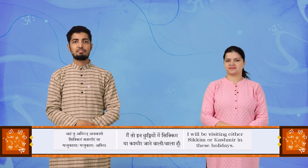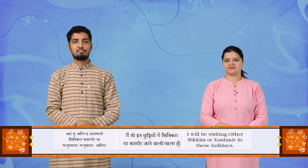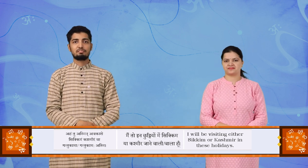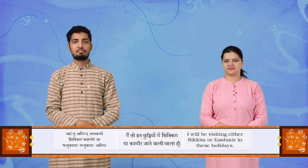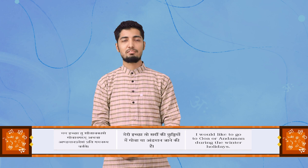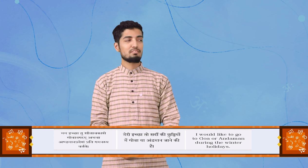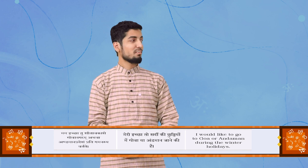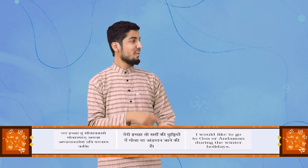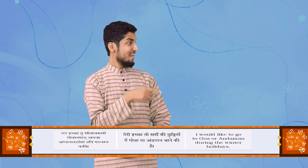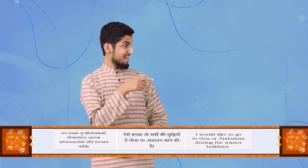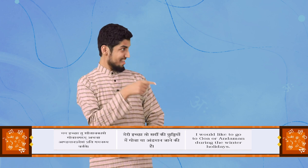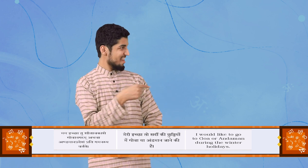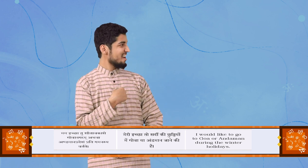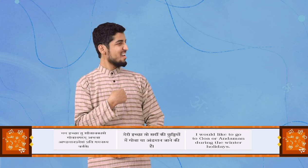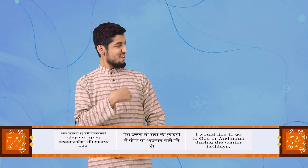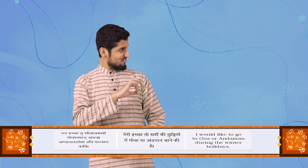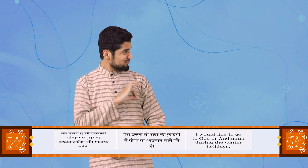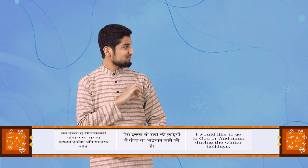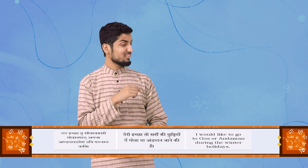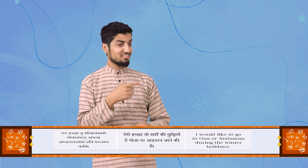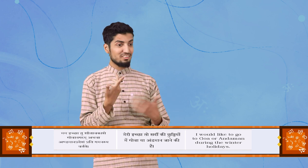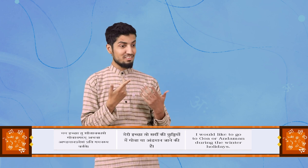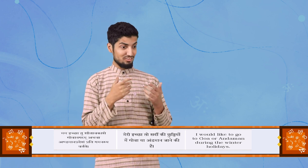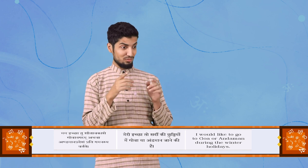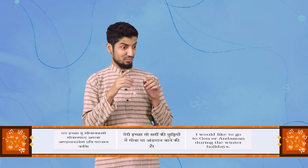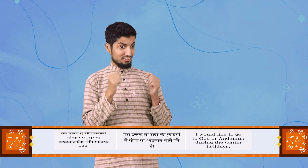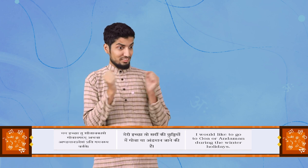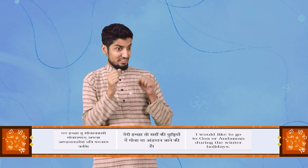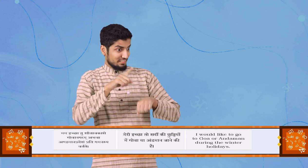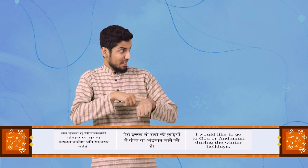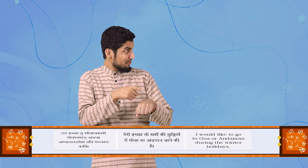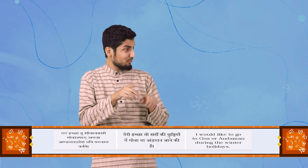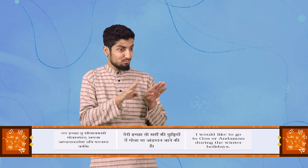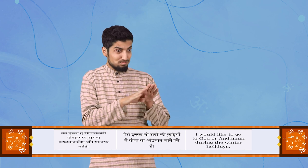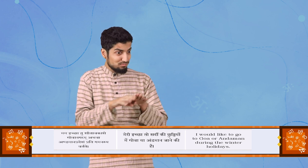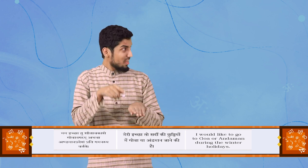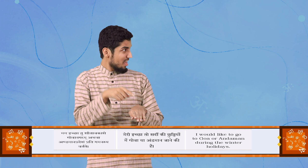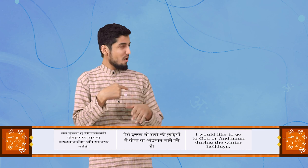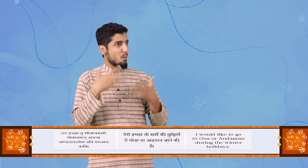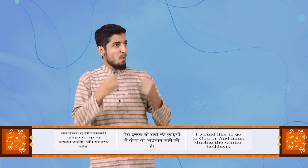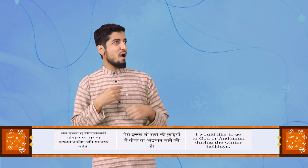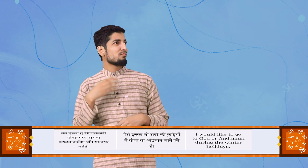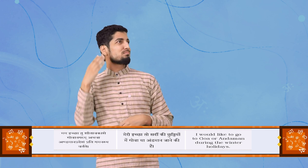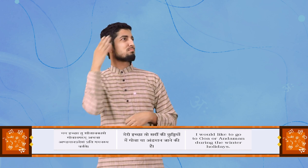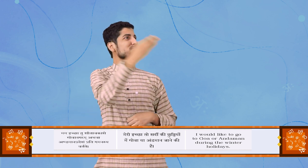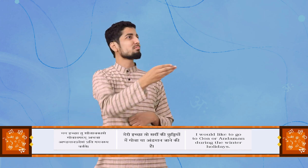मेरे मामा इच्छा तू सीता व का से गोवा नगरम अथवा अंडमान